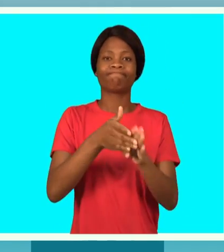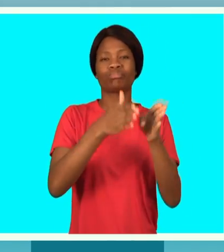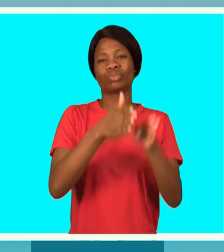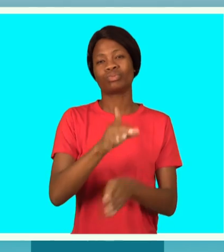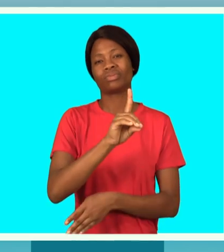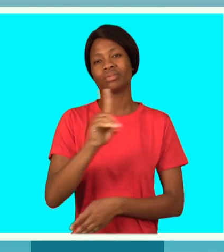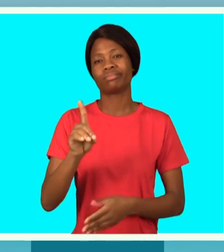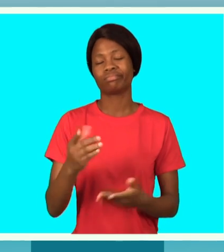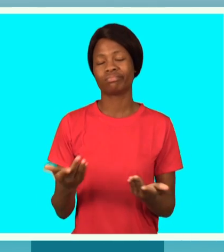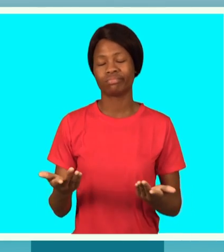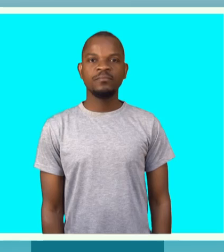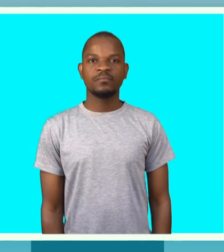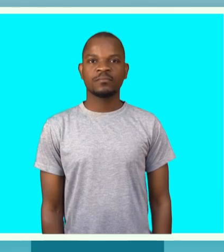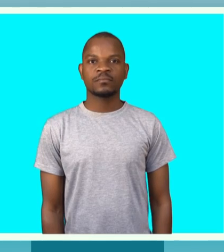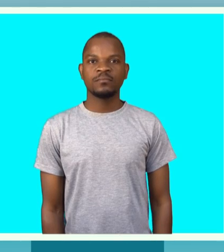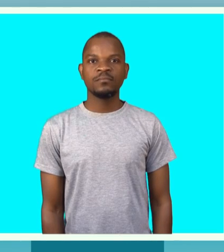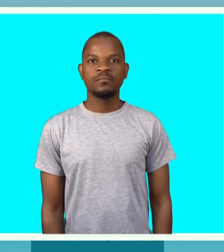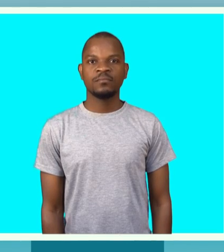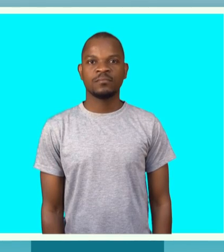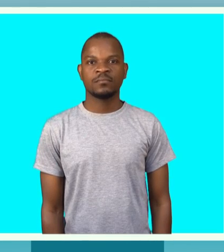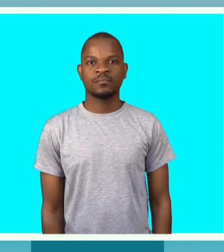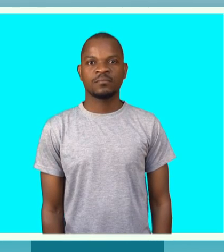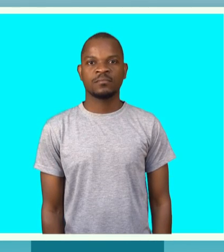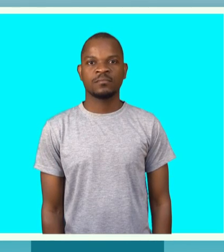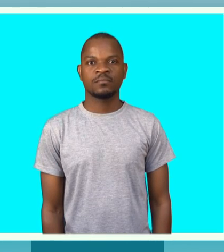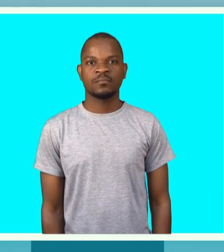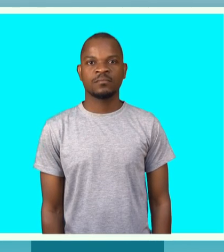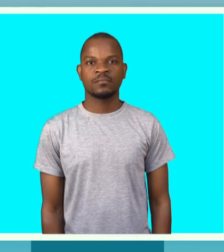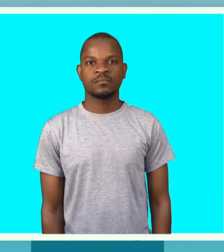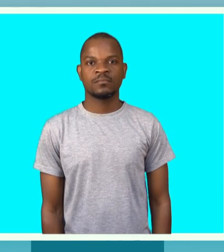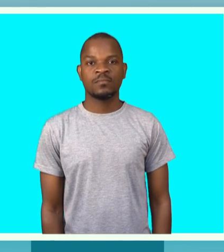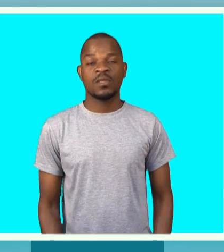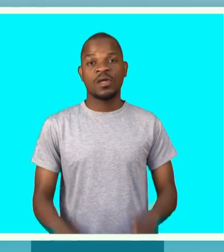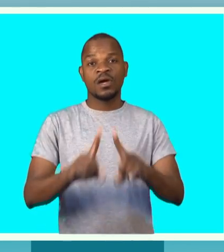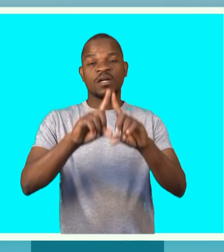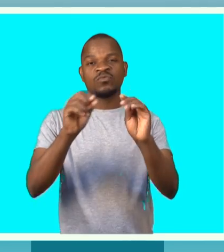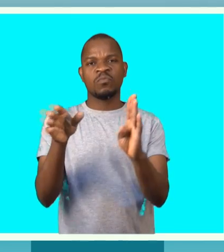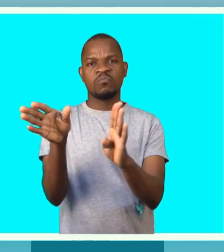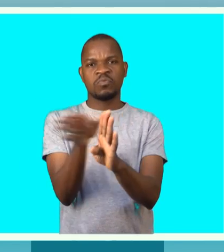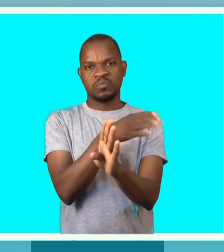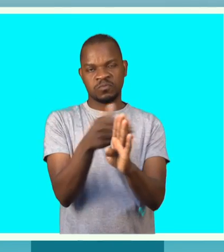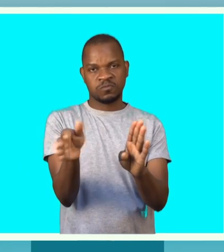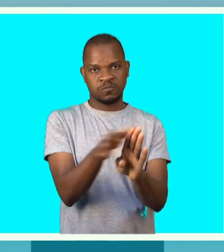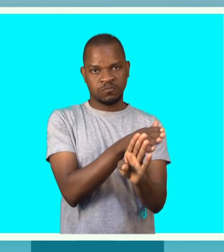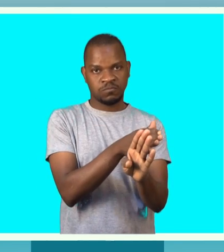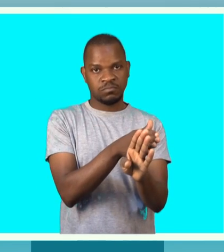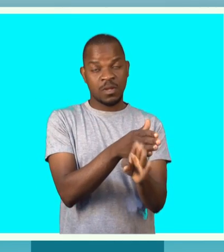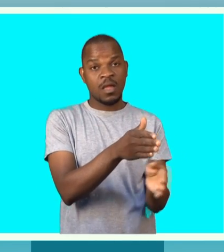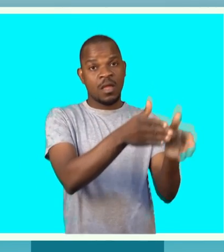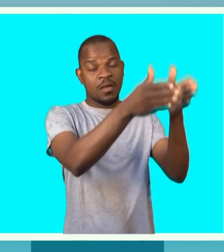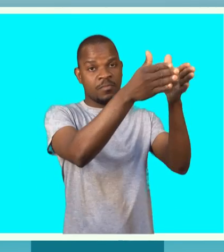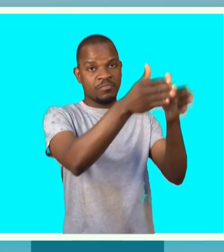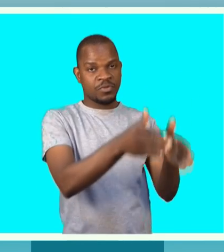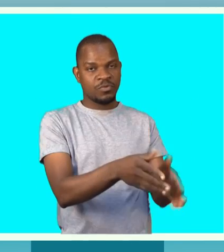pessoa com deficiência. A violência doméstica cometida contra uma pessoa, digamos, possa